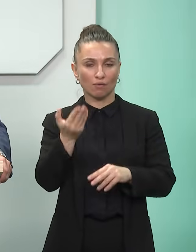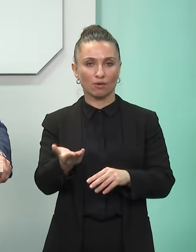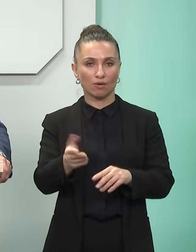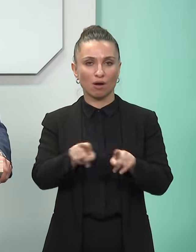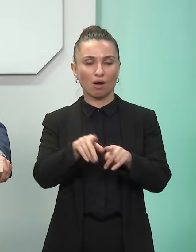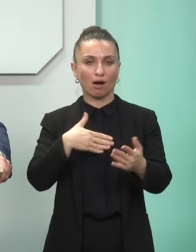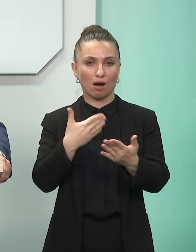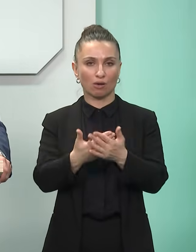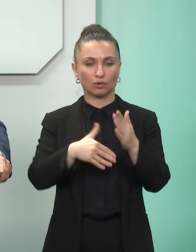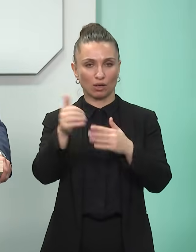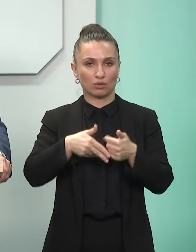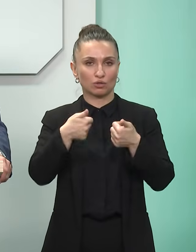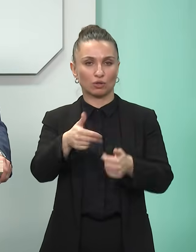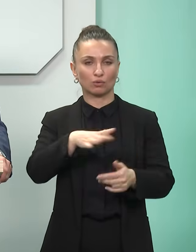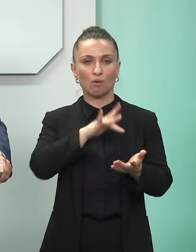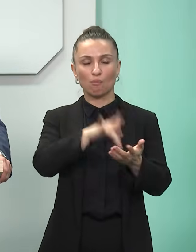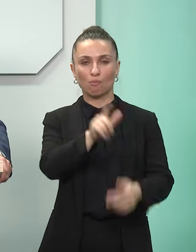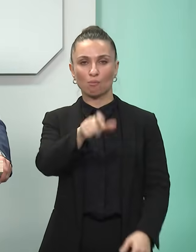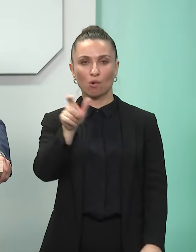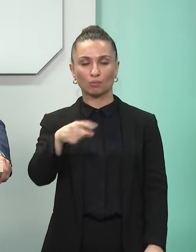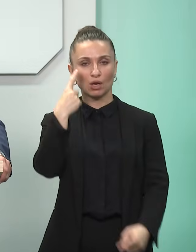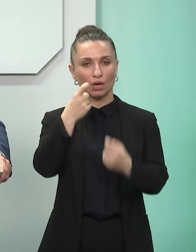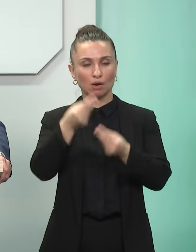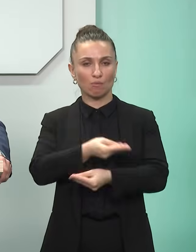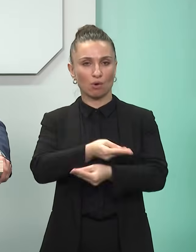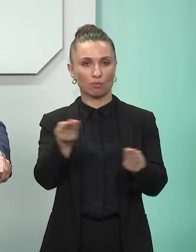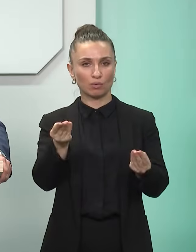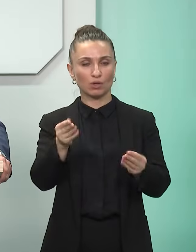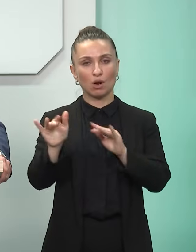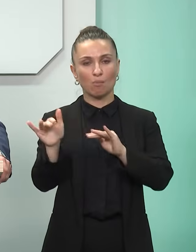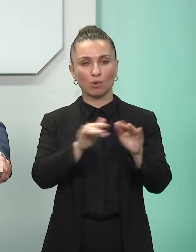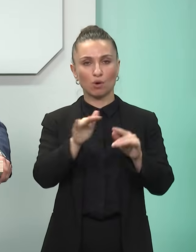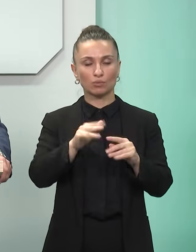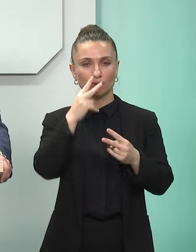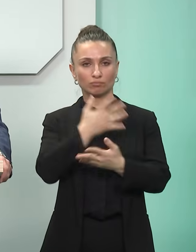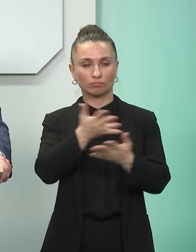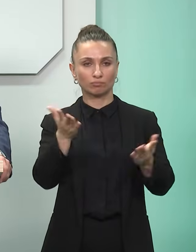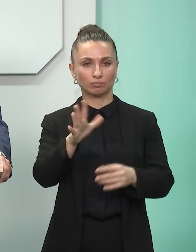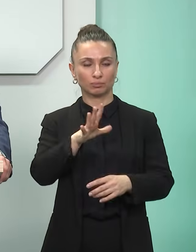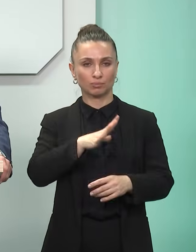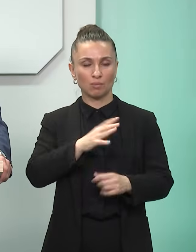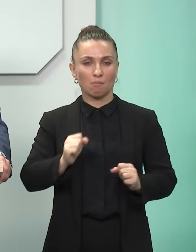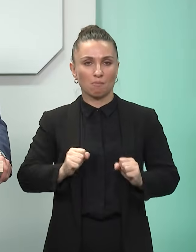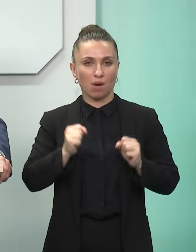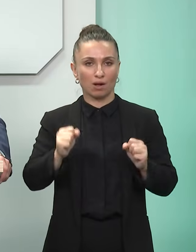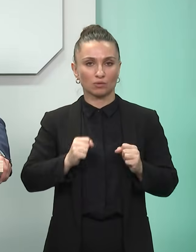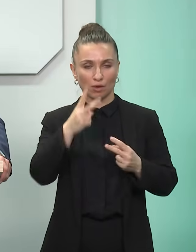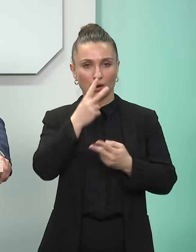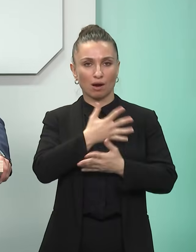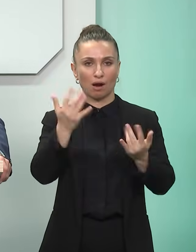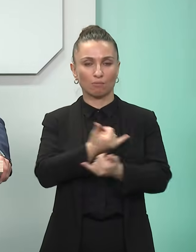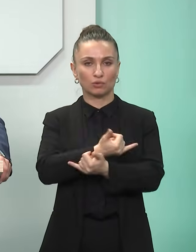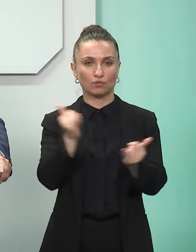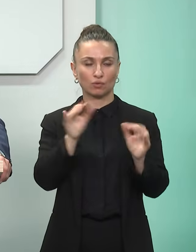და აქტიურობამ ხელი შეუწყო მოქალაქეების ინფორმირებას, პროცესის გაშუქებასა და მაქსიმალური